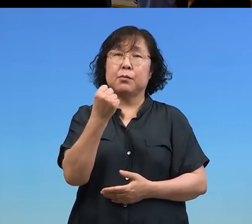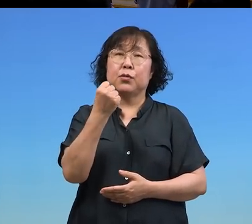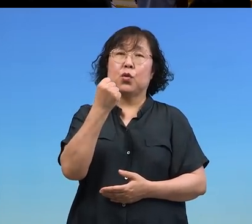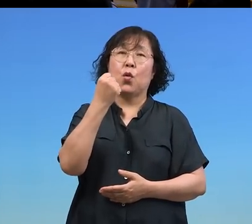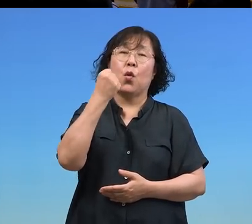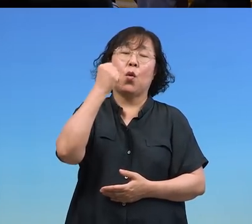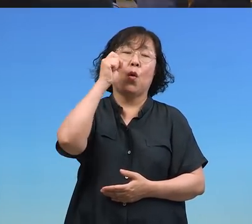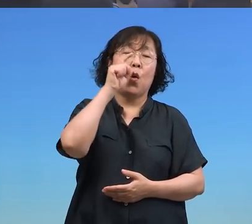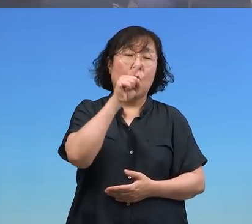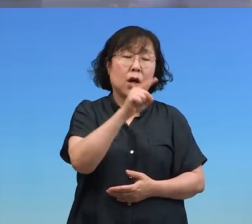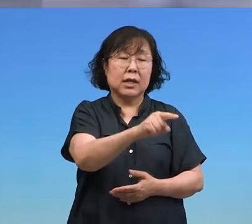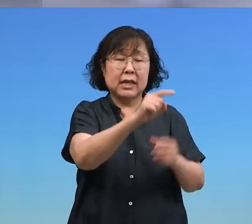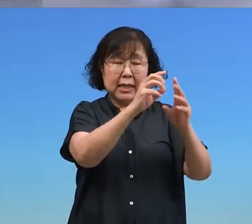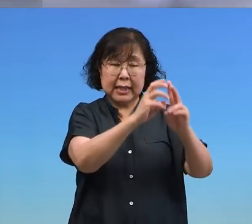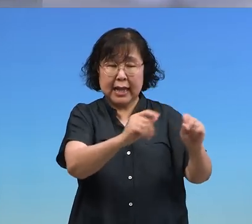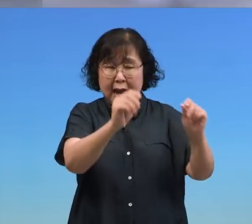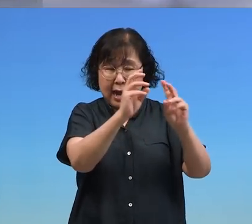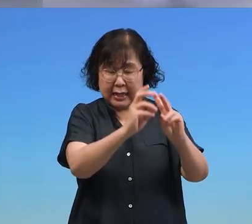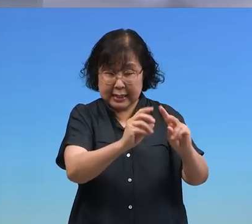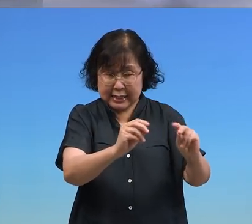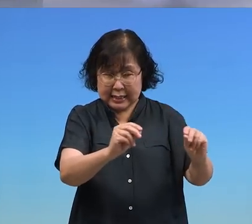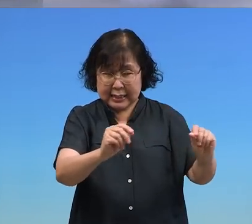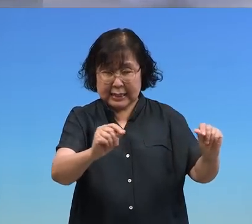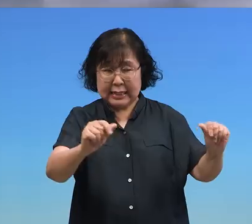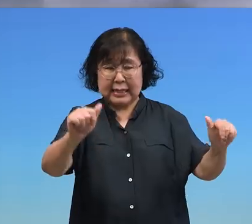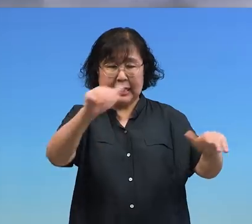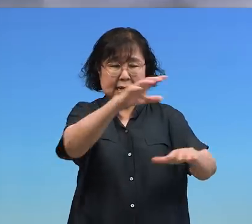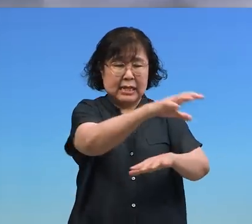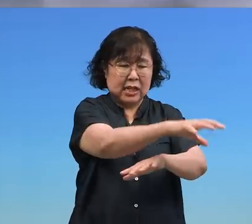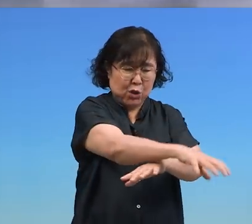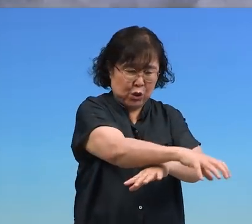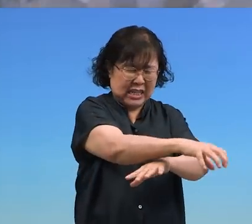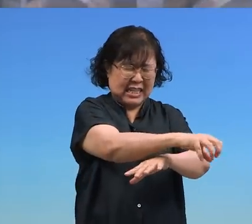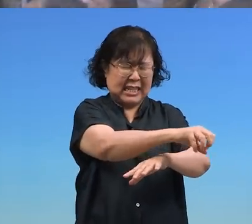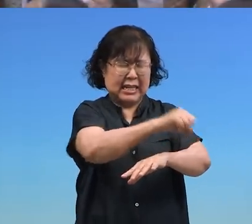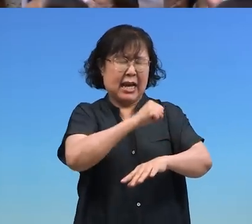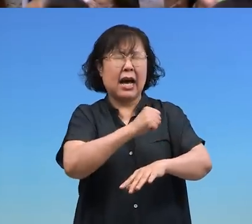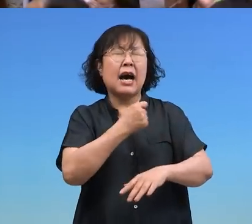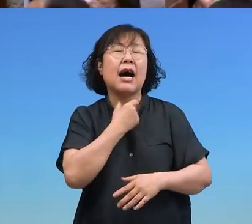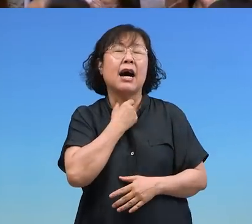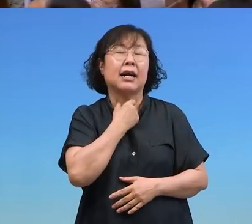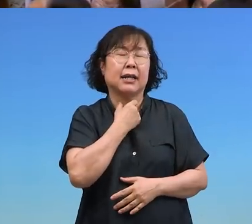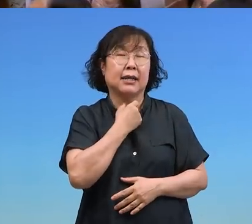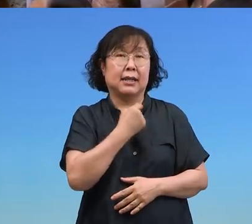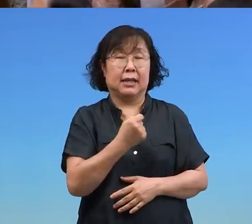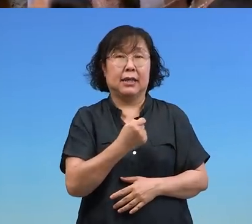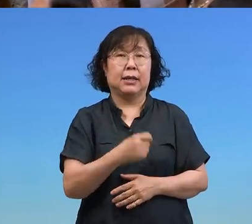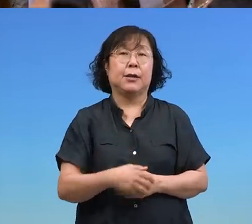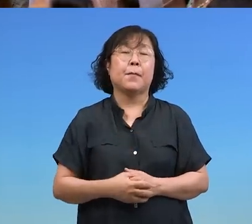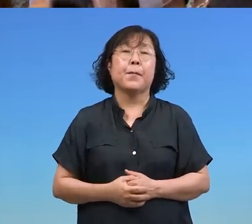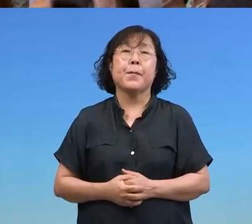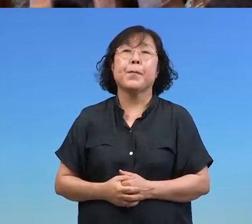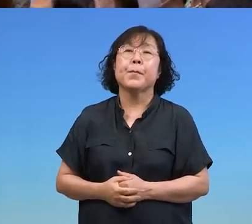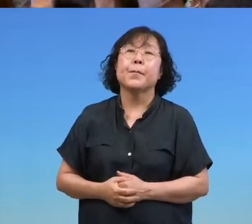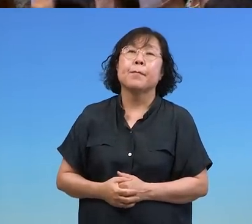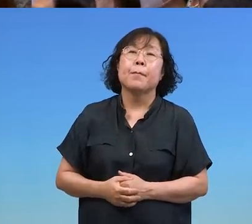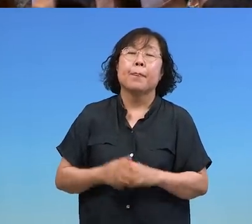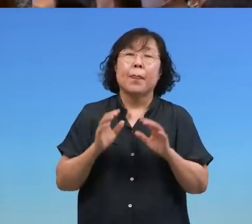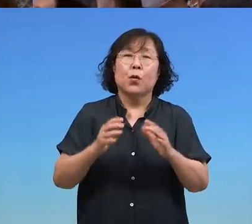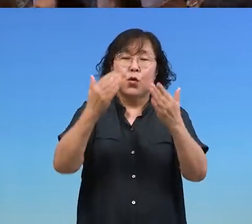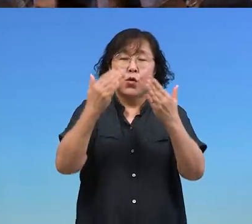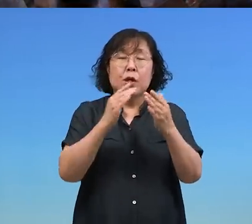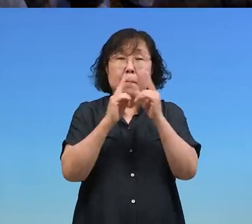이름으로 그 땅을 취하리니 주님의 이름으로